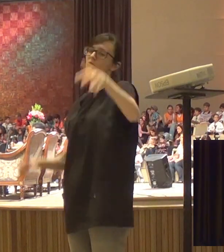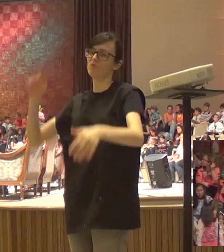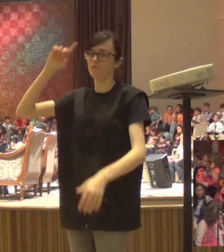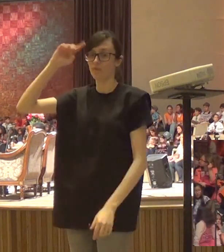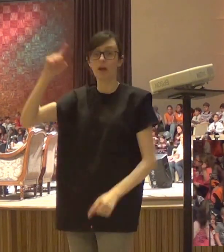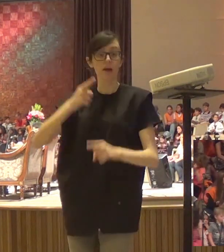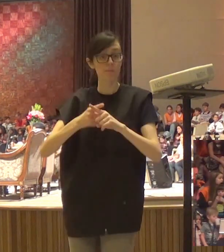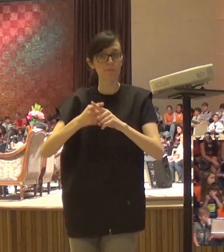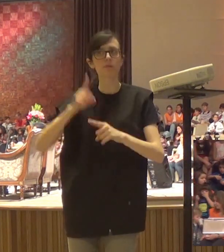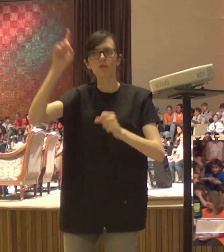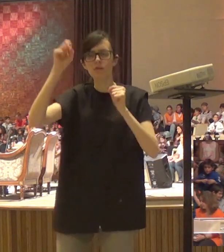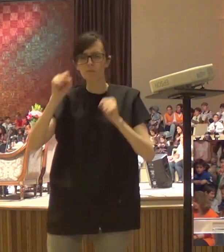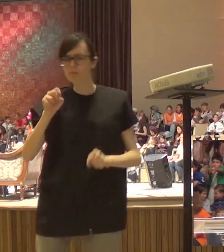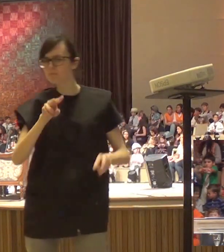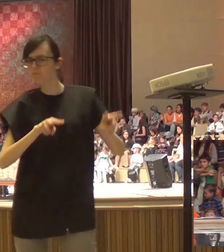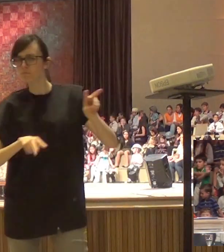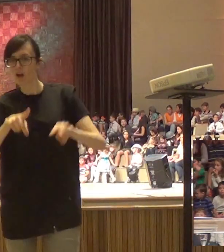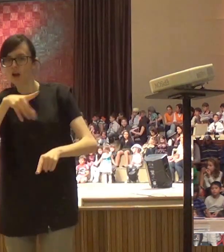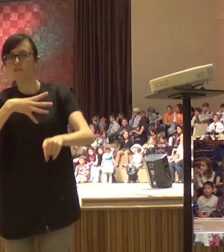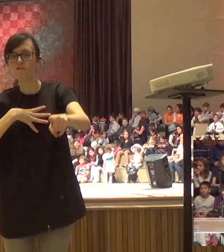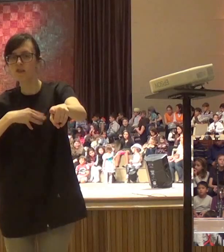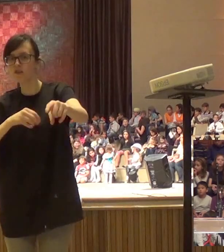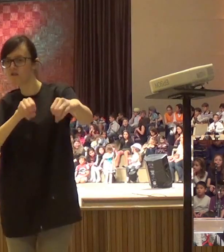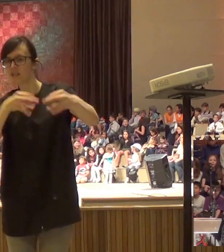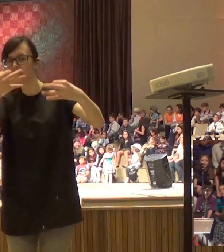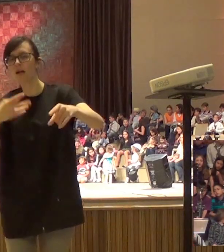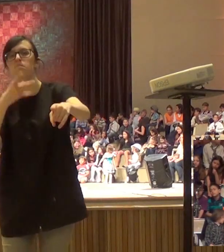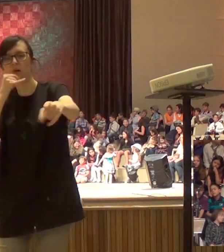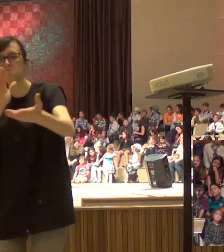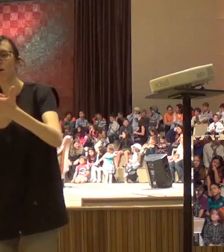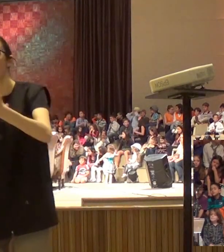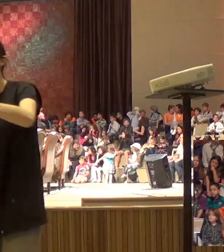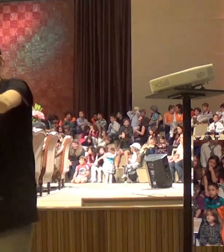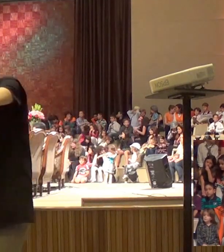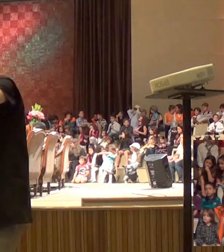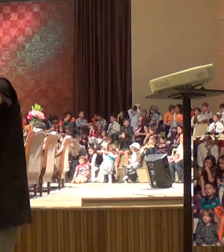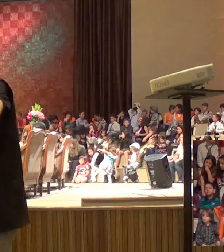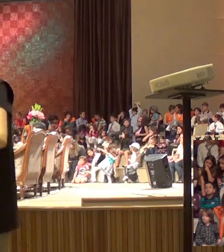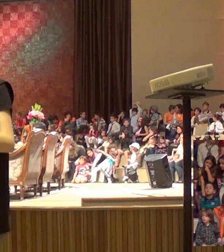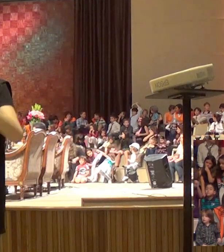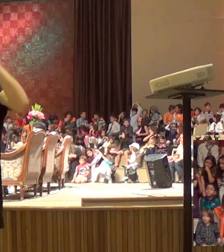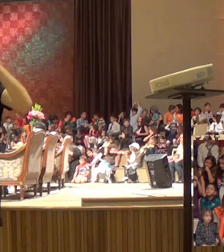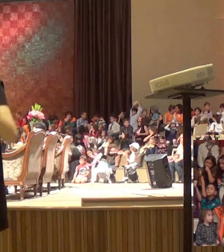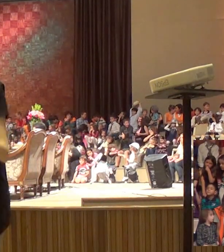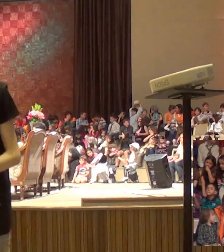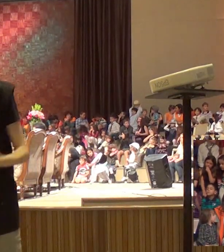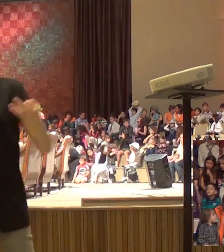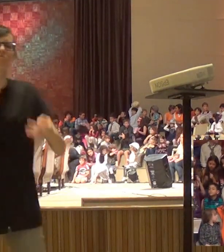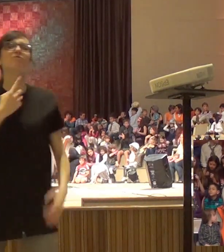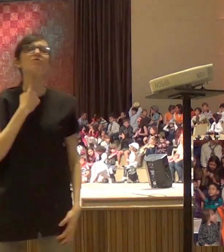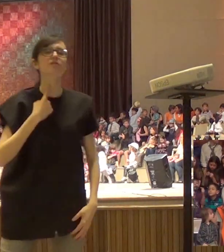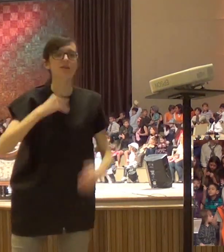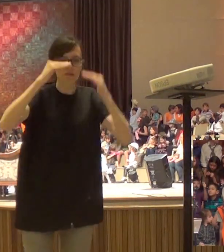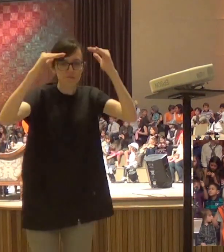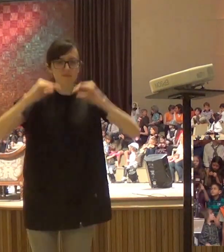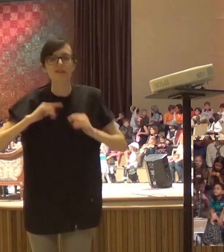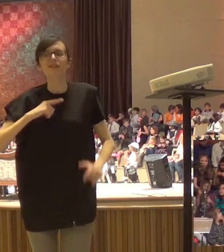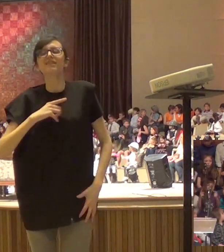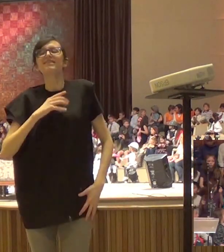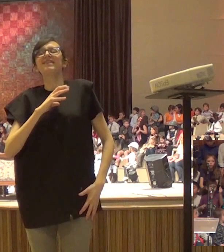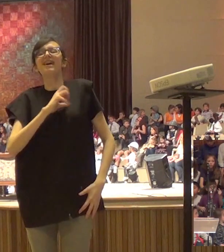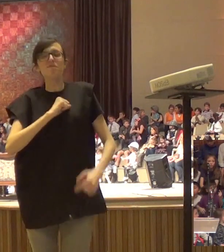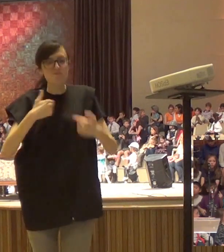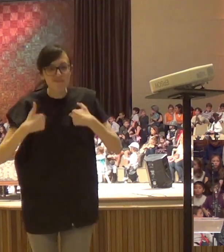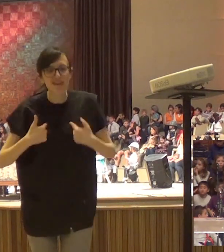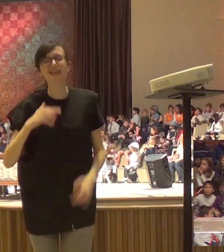Que o Senhor possa encontrar os nossos filhos fiéis, apaixonados pela sua obra, apaixonados pela sua vontade, com essa paixão